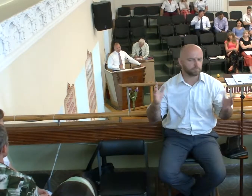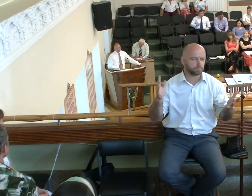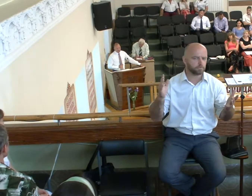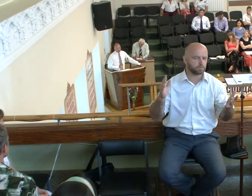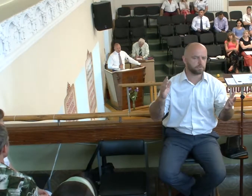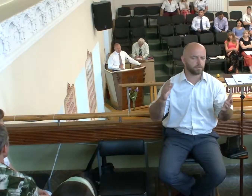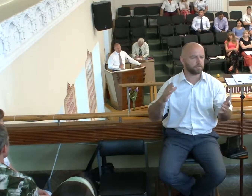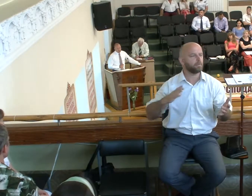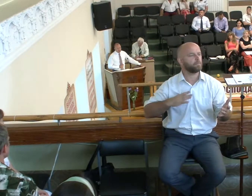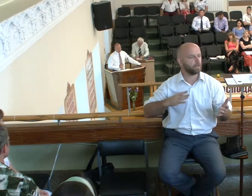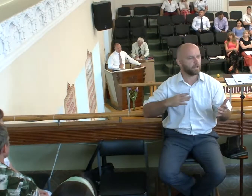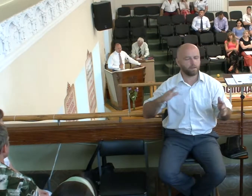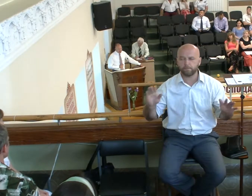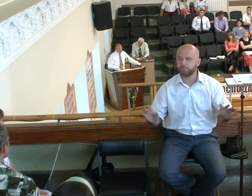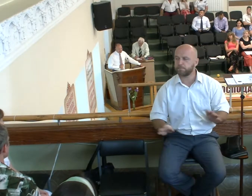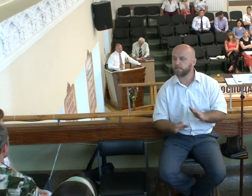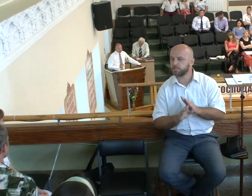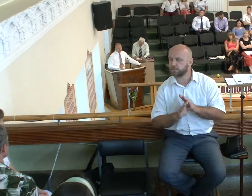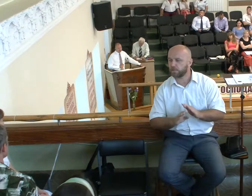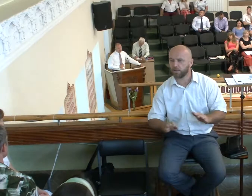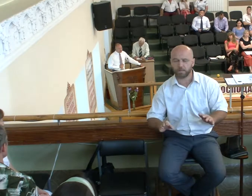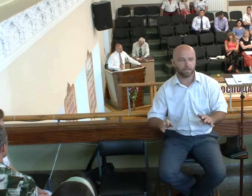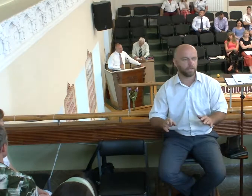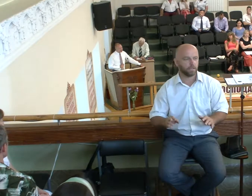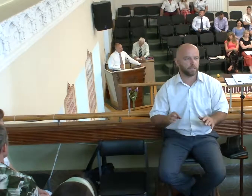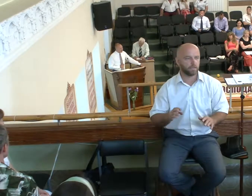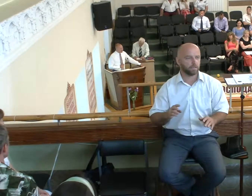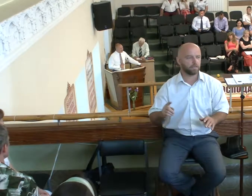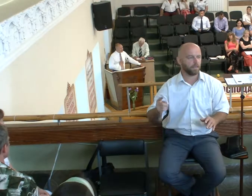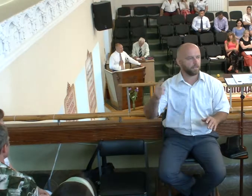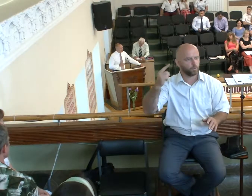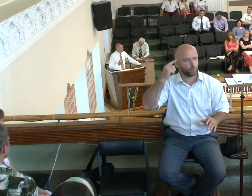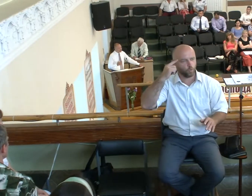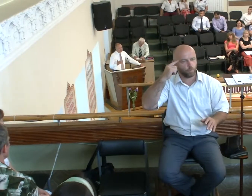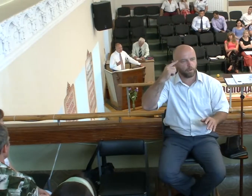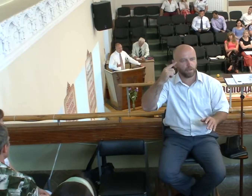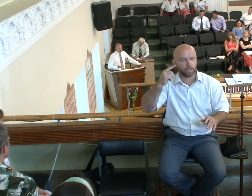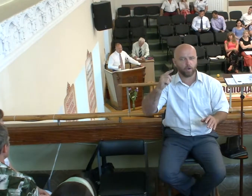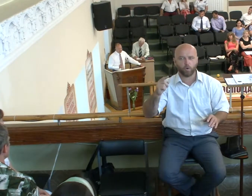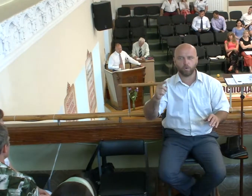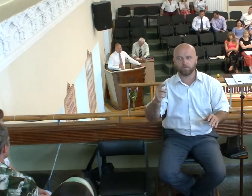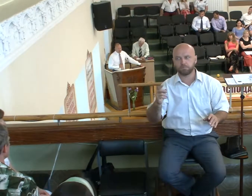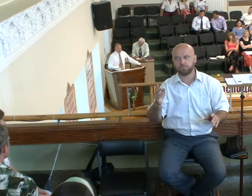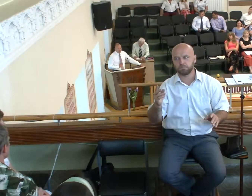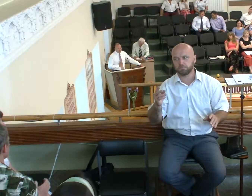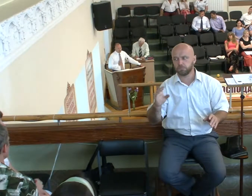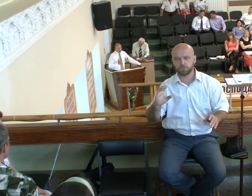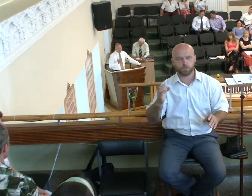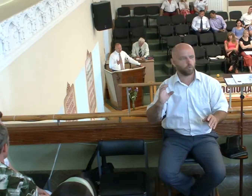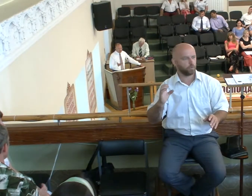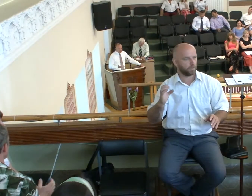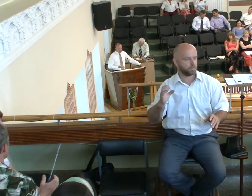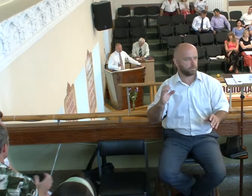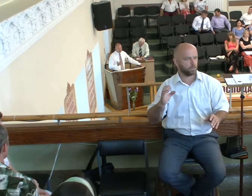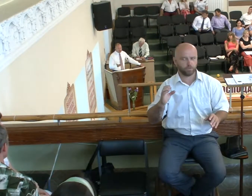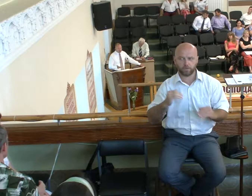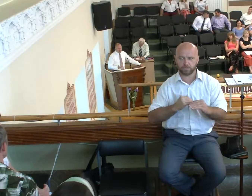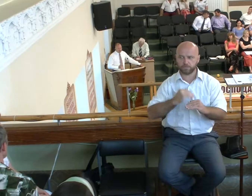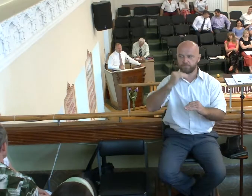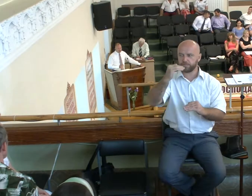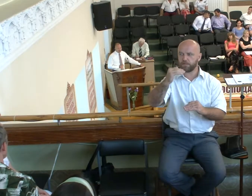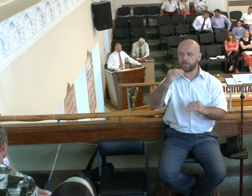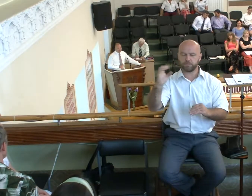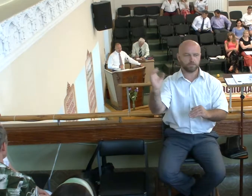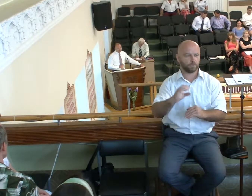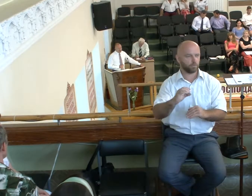песня «Не думай о секундах свысока» стала очень известна. Эту песню